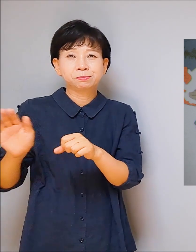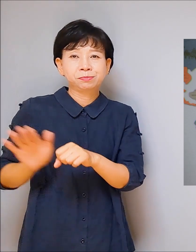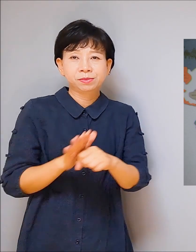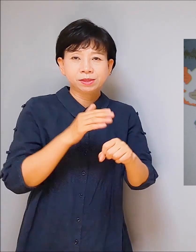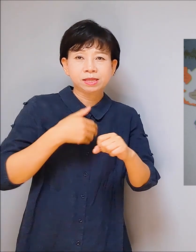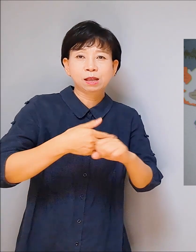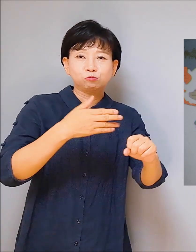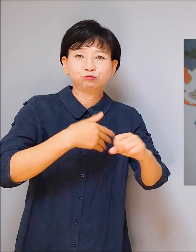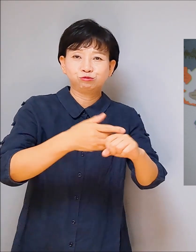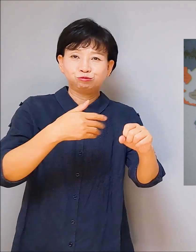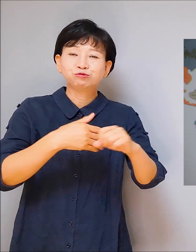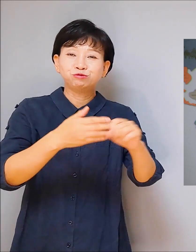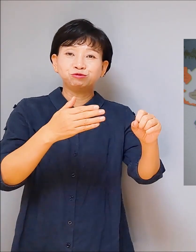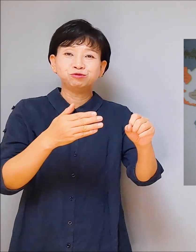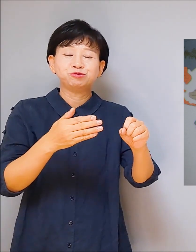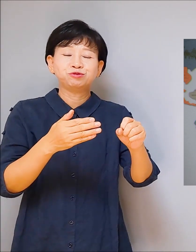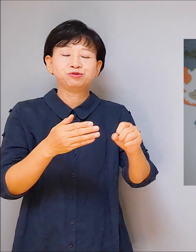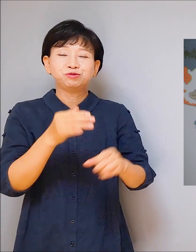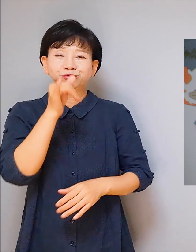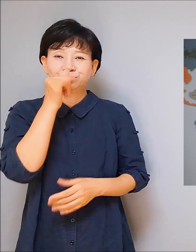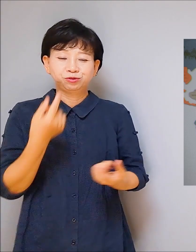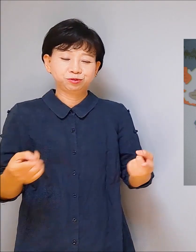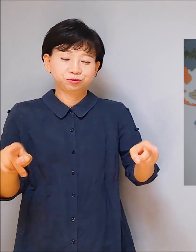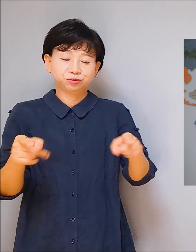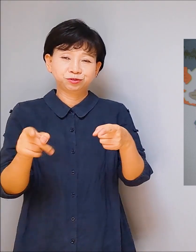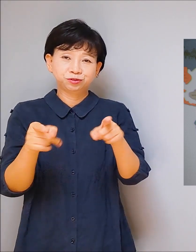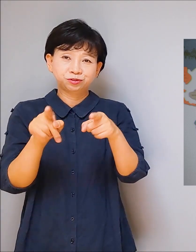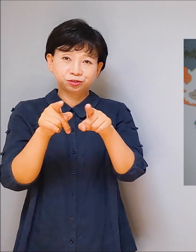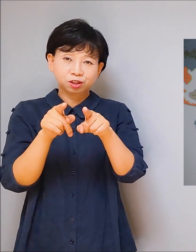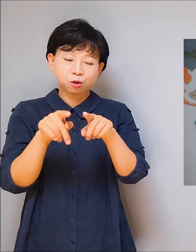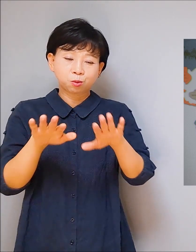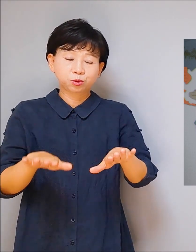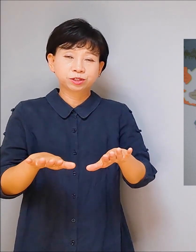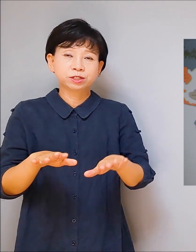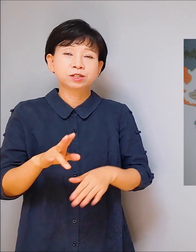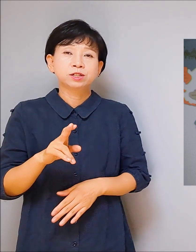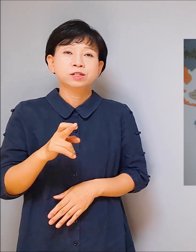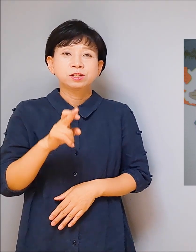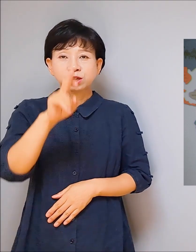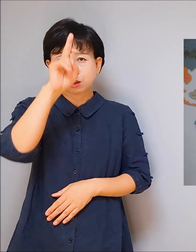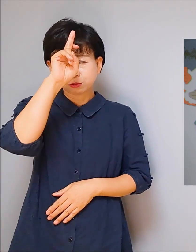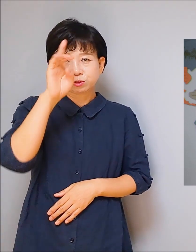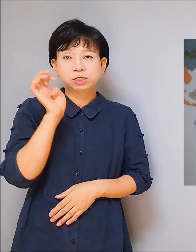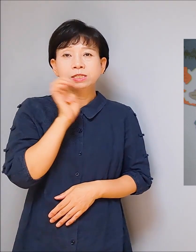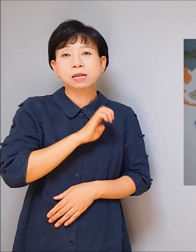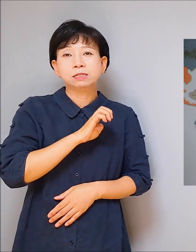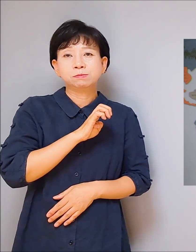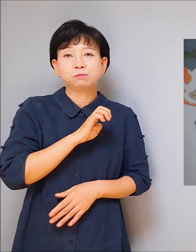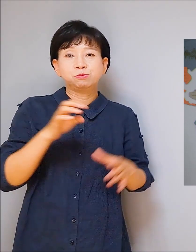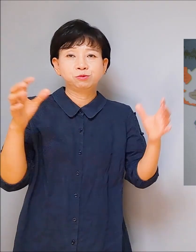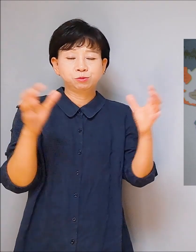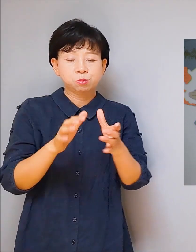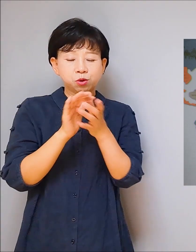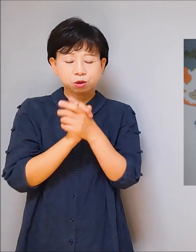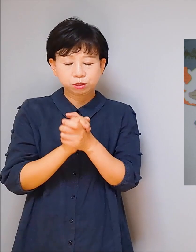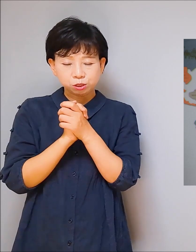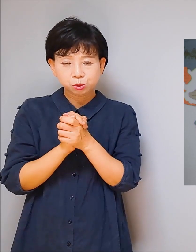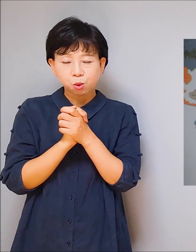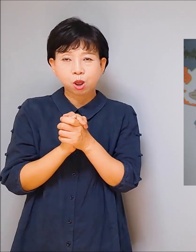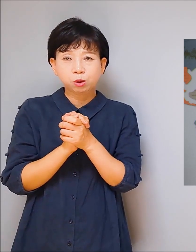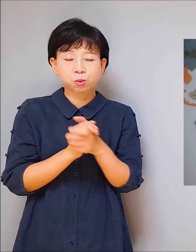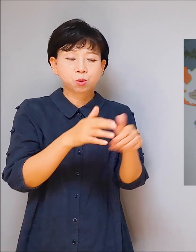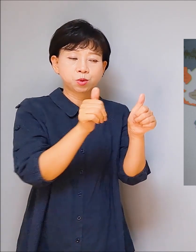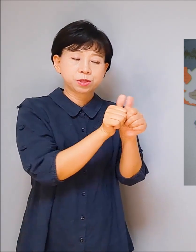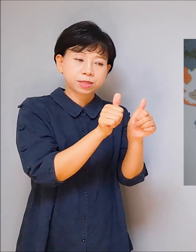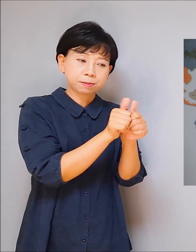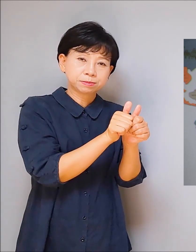오늘서부터 예선전이 시작이 된다고 합니다. 12시 40분 함께 모여 기도하고 먼저 남자